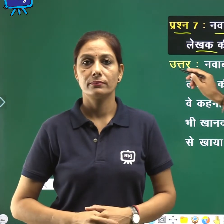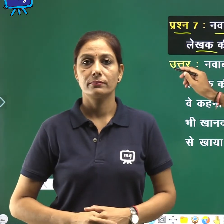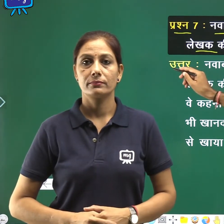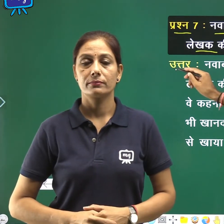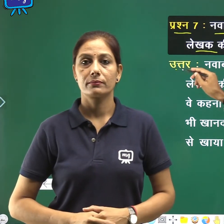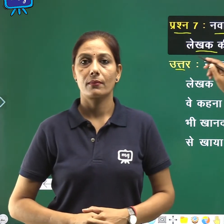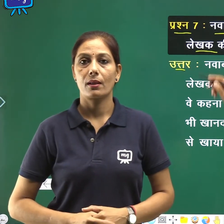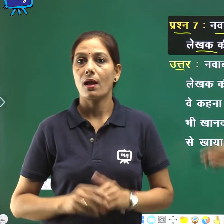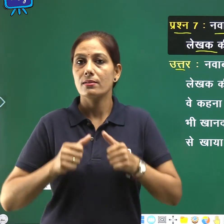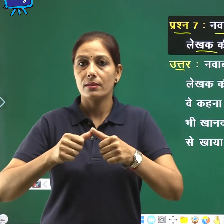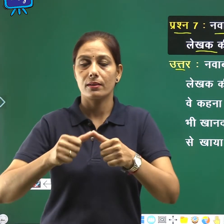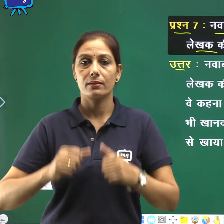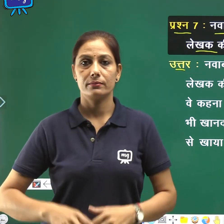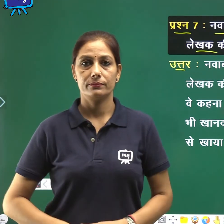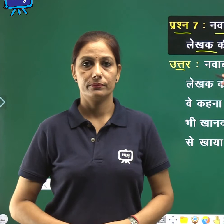उत्तर है,